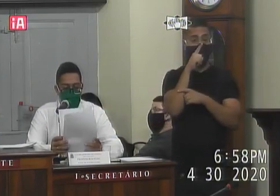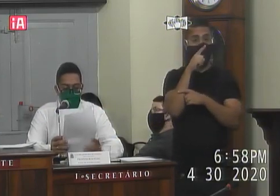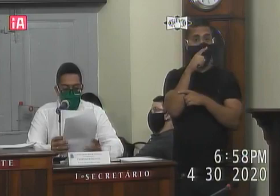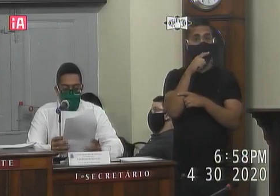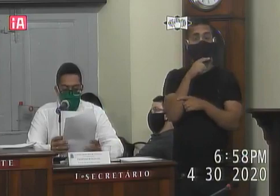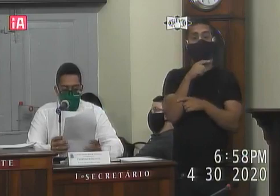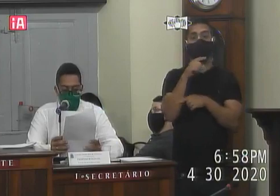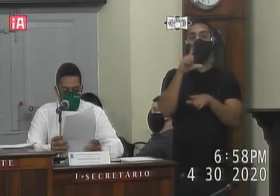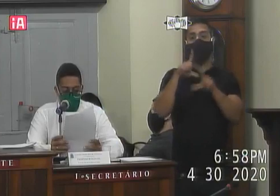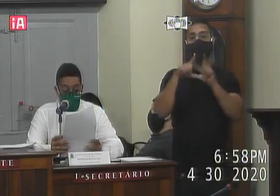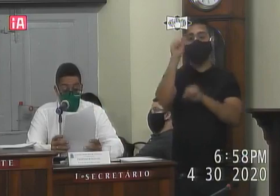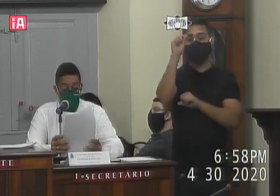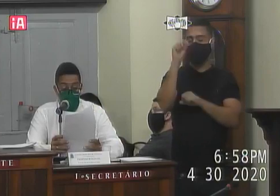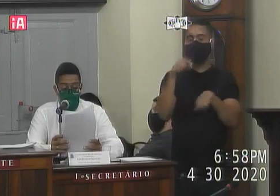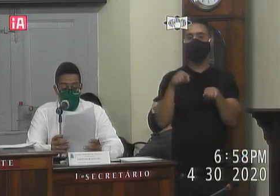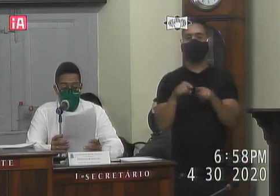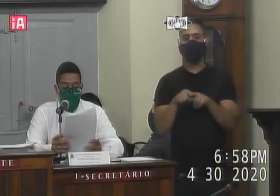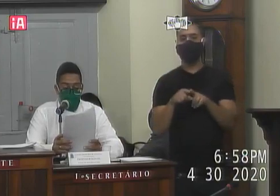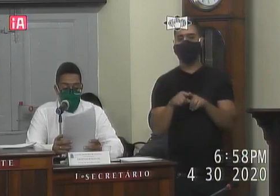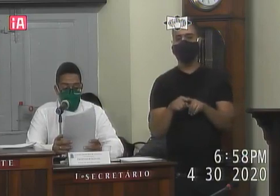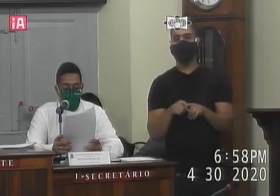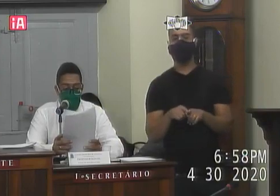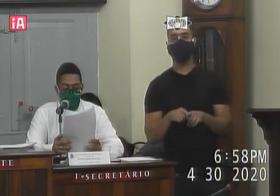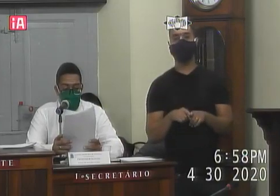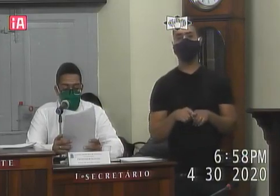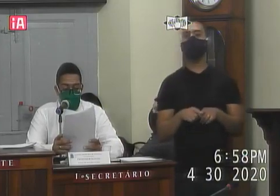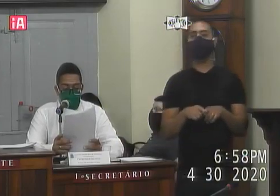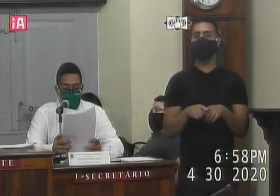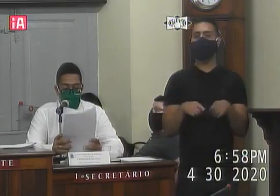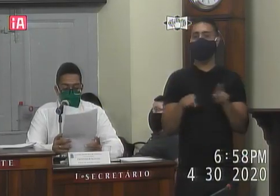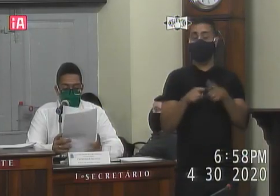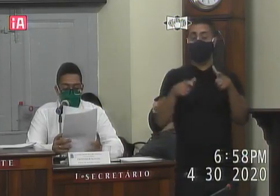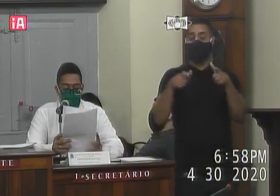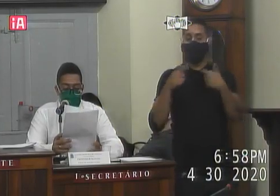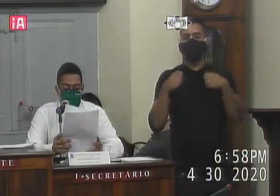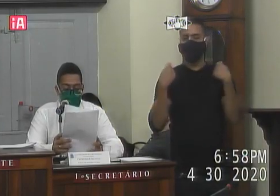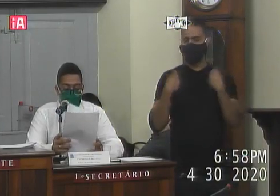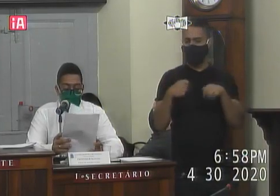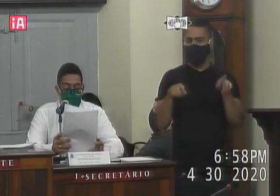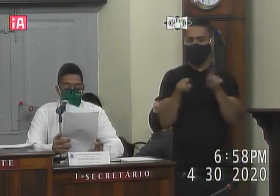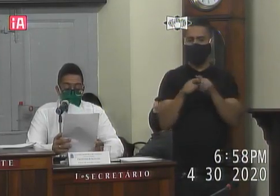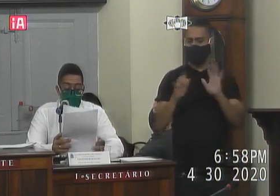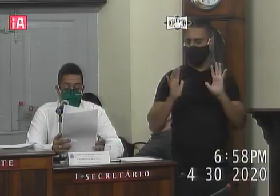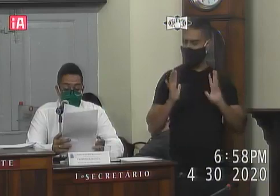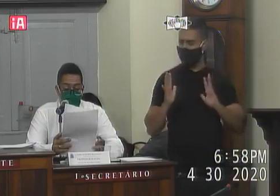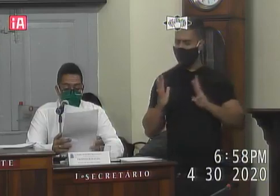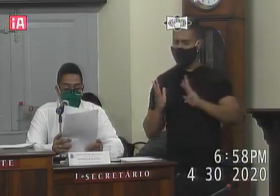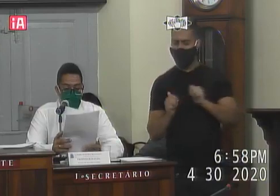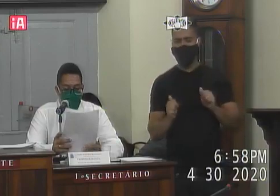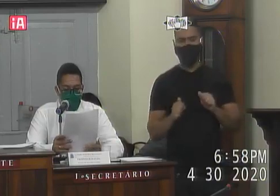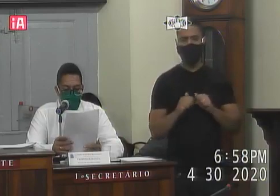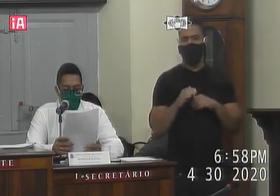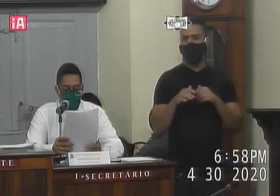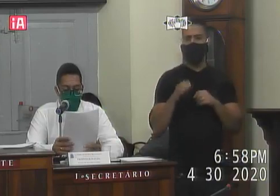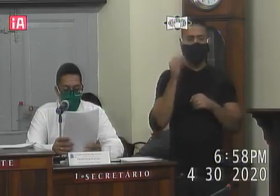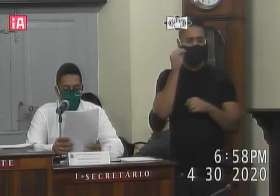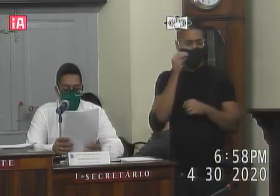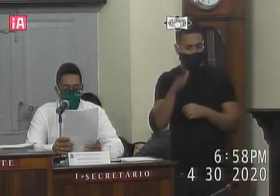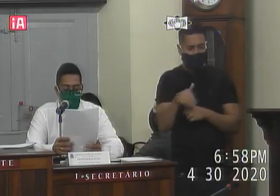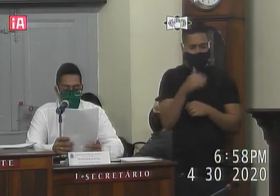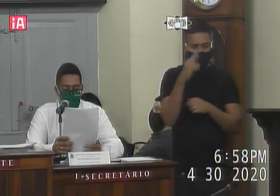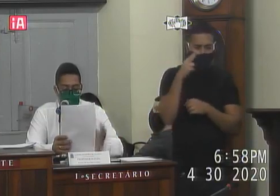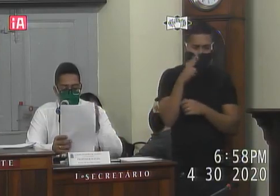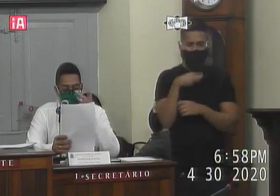possibilidade iminente de curta elétrica. Outro sim, mais premente, o local necessita de uma limpeza geral para melhorar a